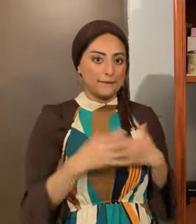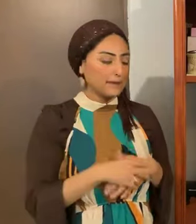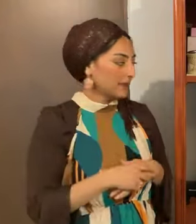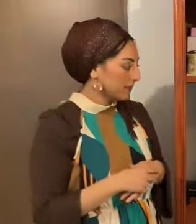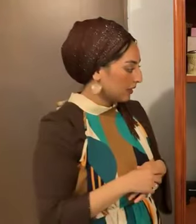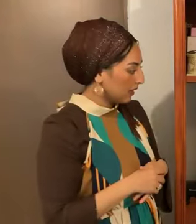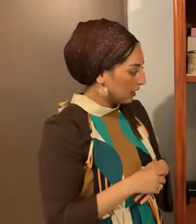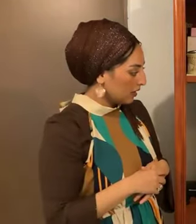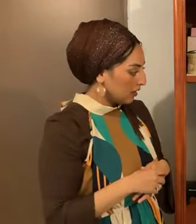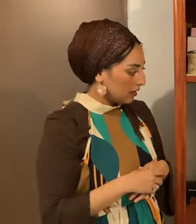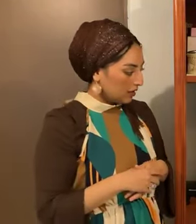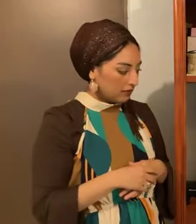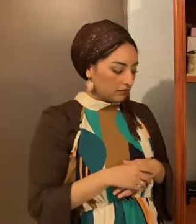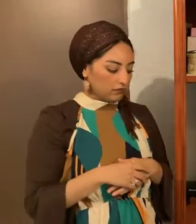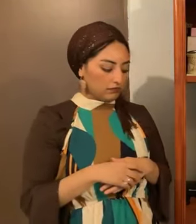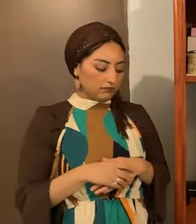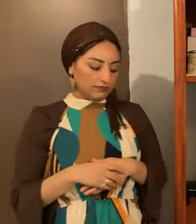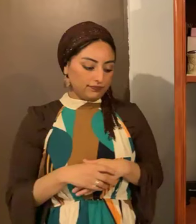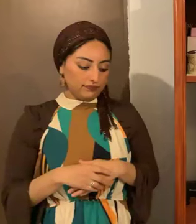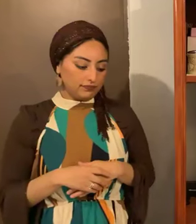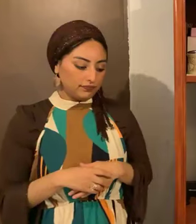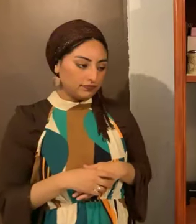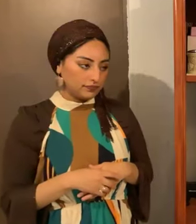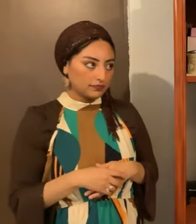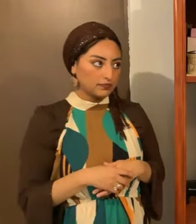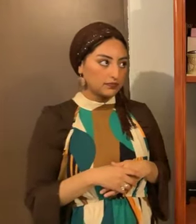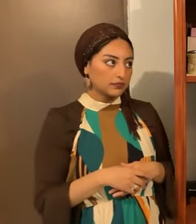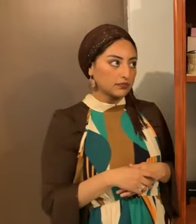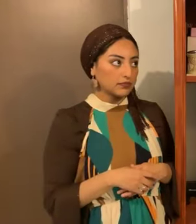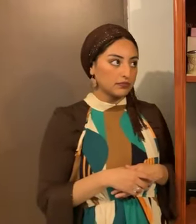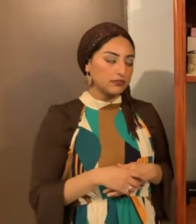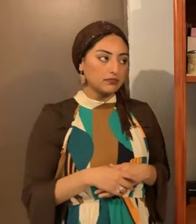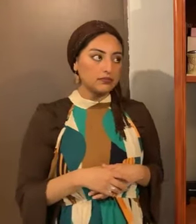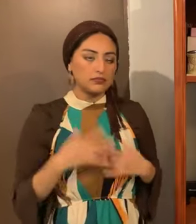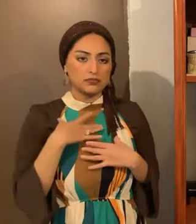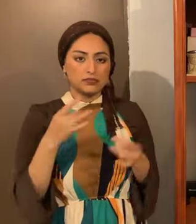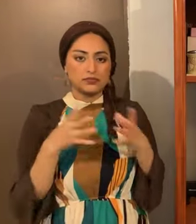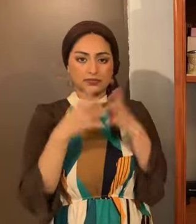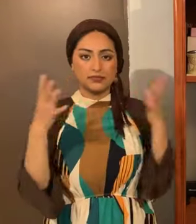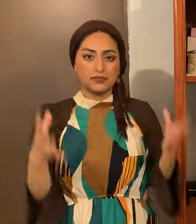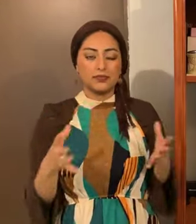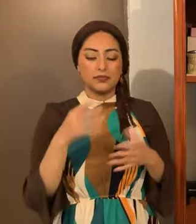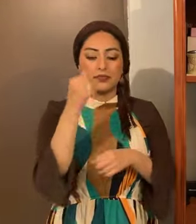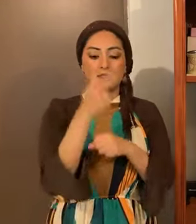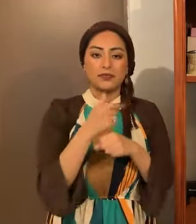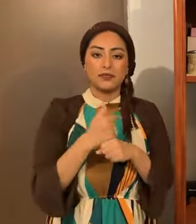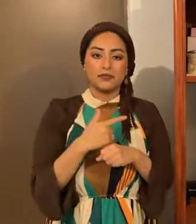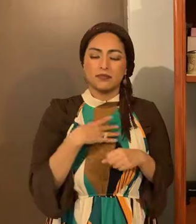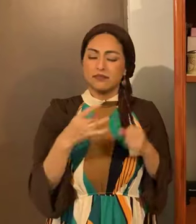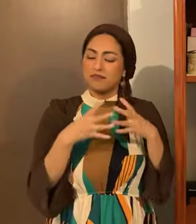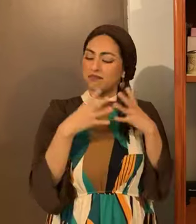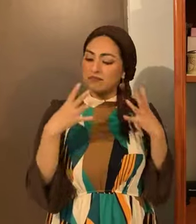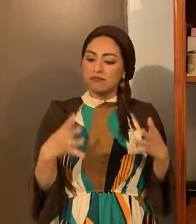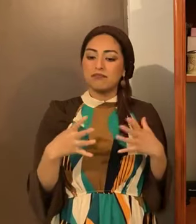A través de estas diapositivas. Todo esto es muy interesante, amados Ajín y Ajayot.